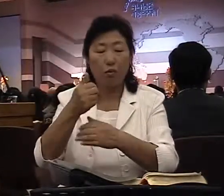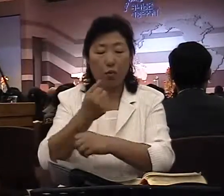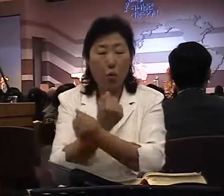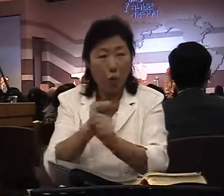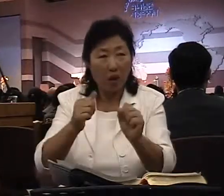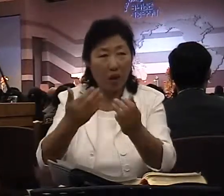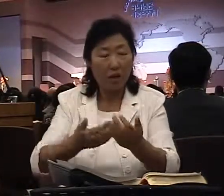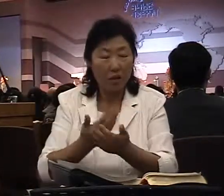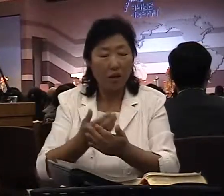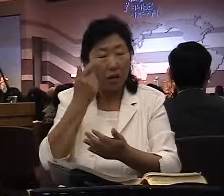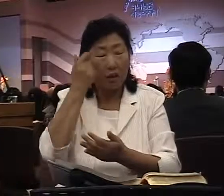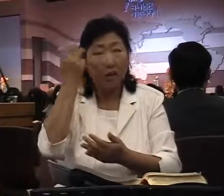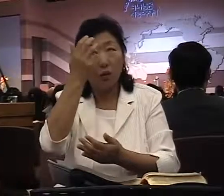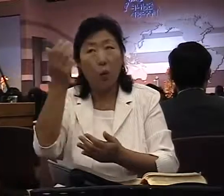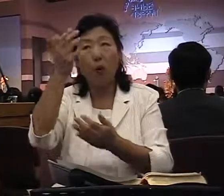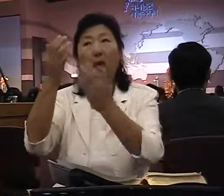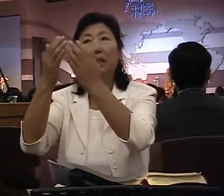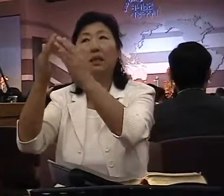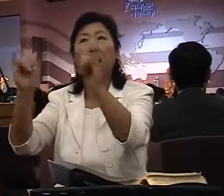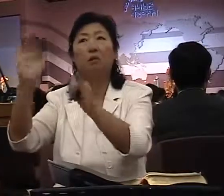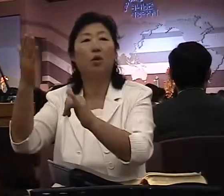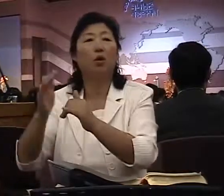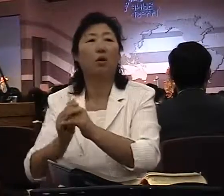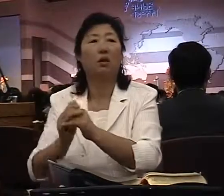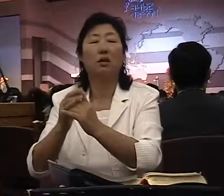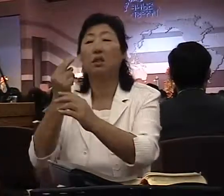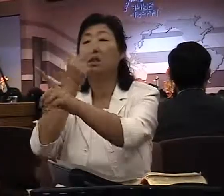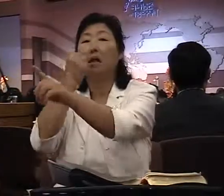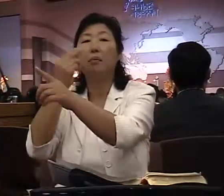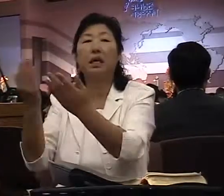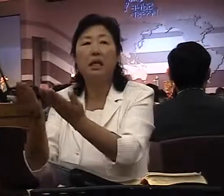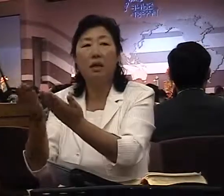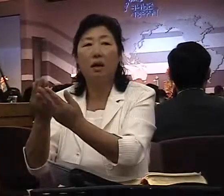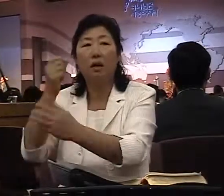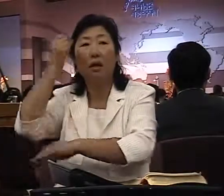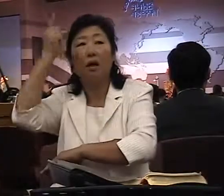성령의 사람이 되는 것을 생명의 일이라고 깨닫고 추구하게 달라고.